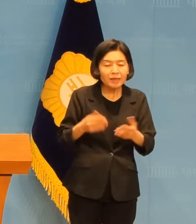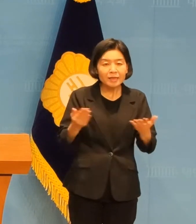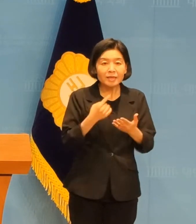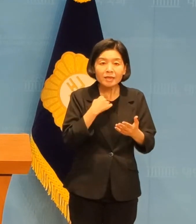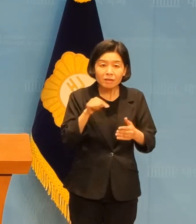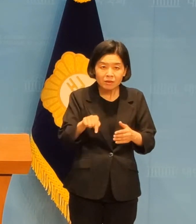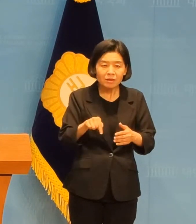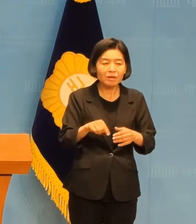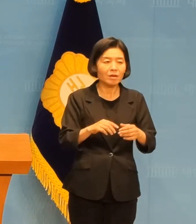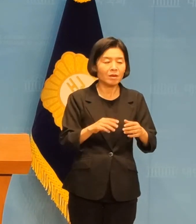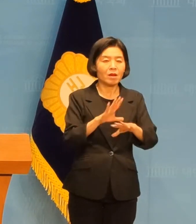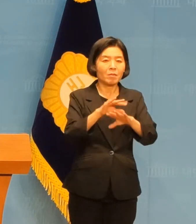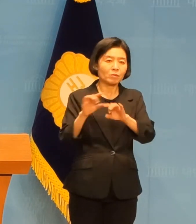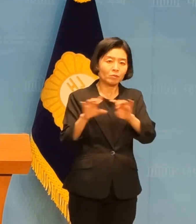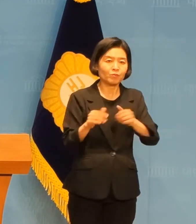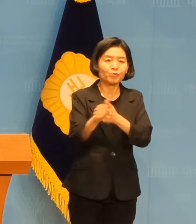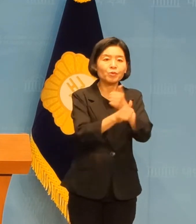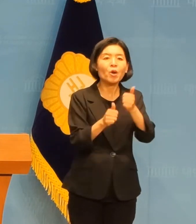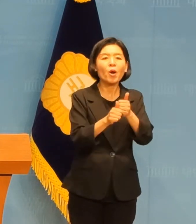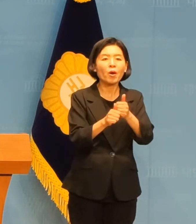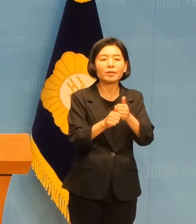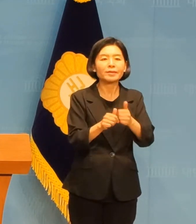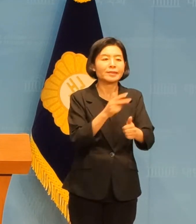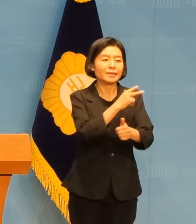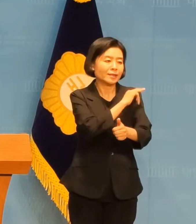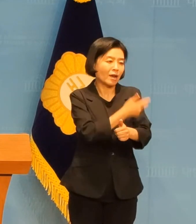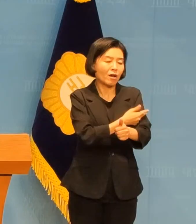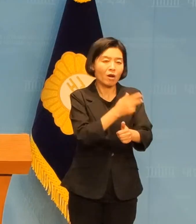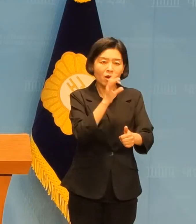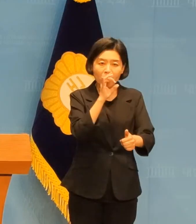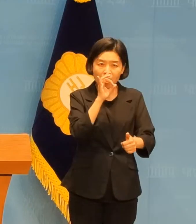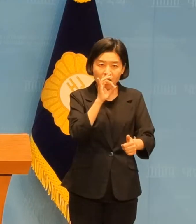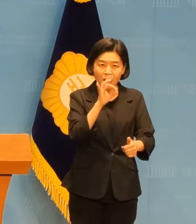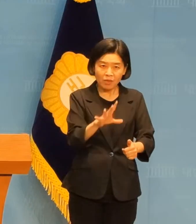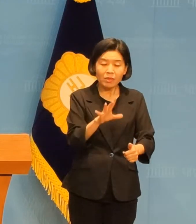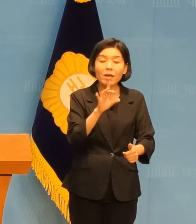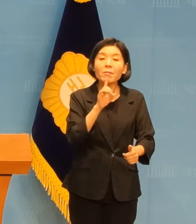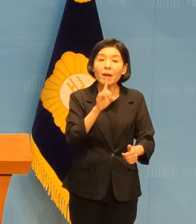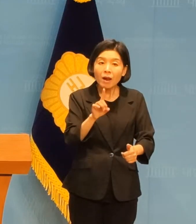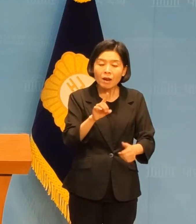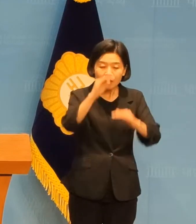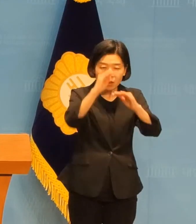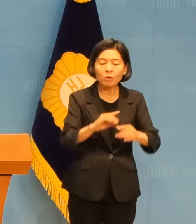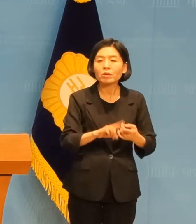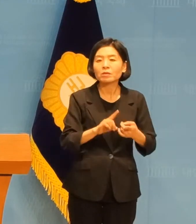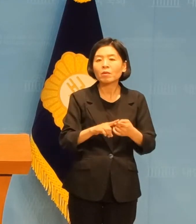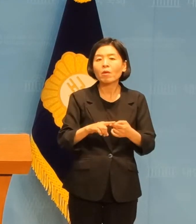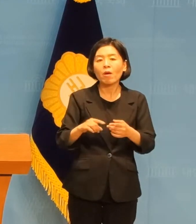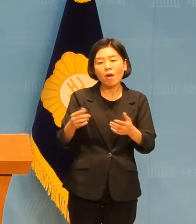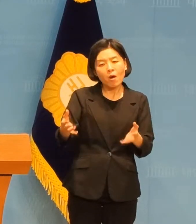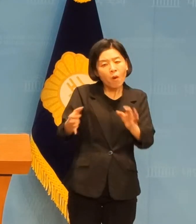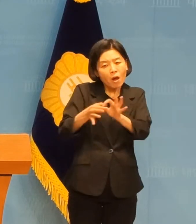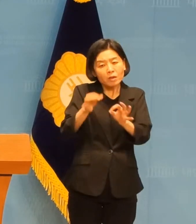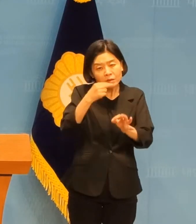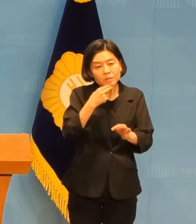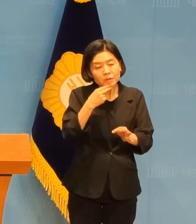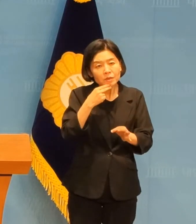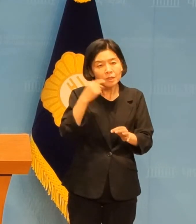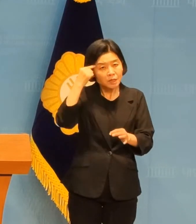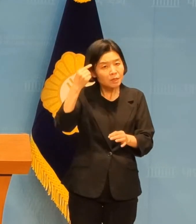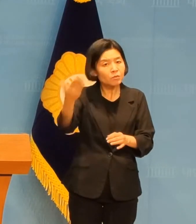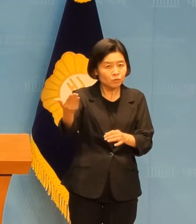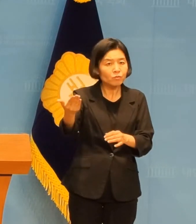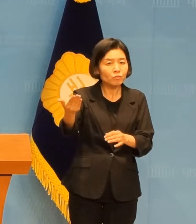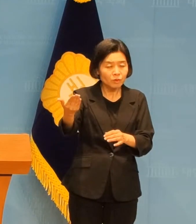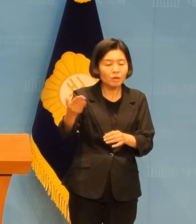방통위원회 결격 사유로 규정이 되어 있는데 이 규정에 해당하는지를 법제처에 질의를 한